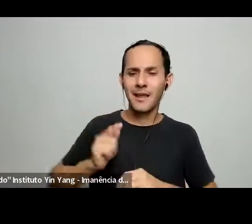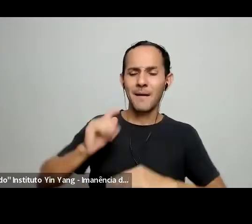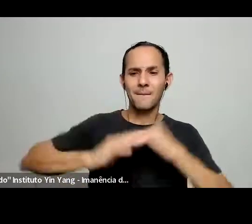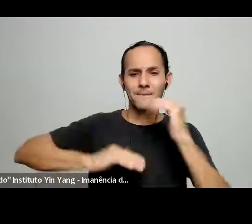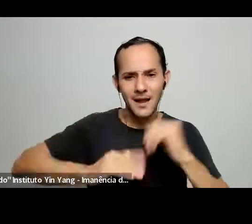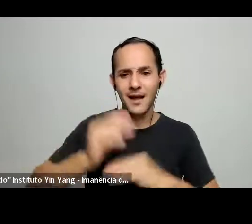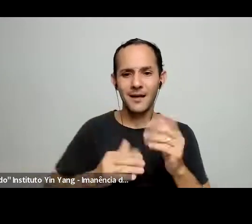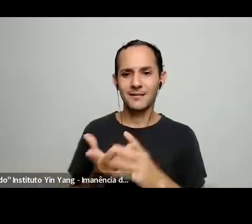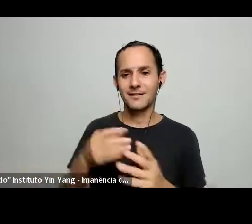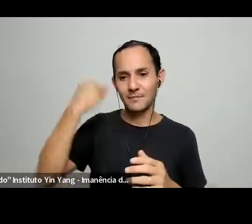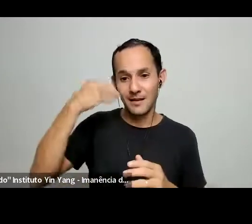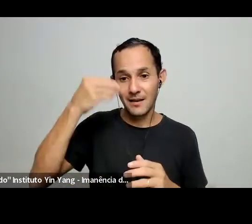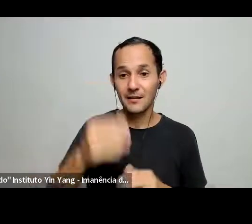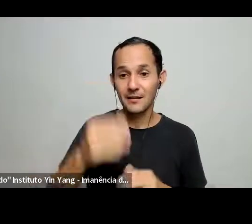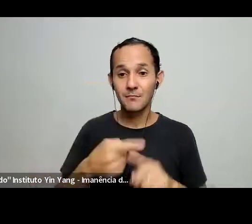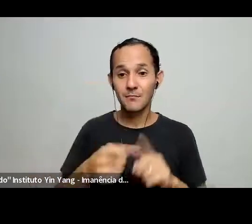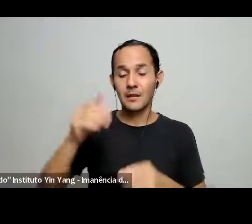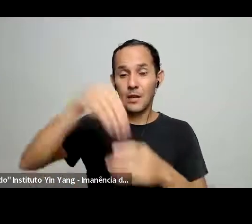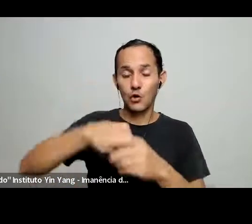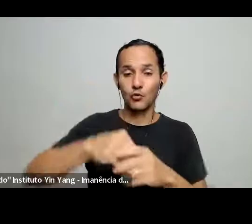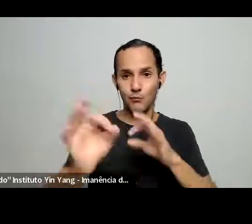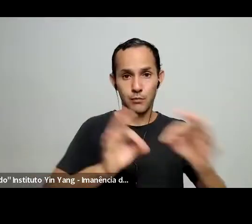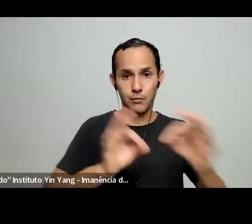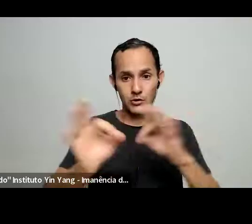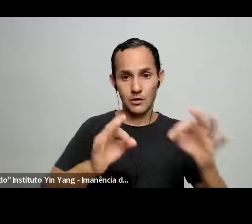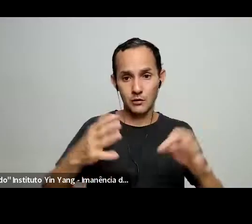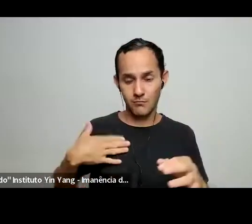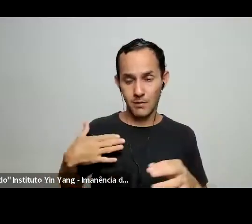e experimentos, né? Dentro do projeto que eu desenvolvo, que é o projeto